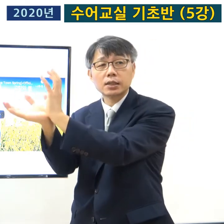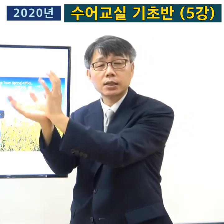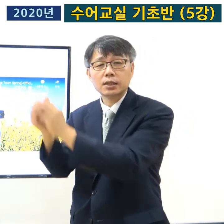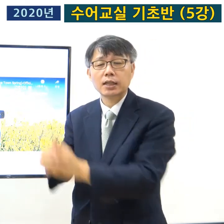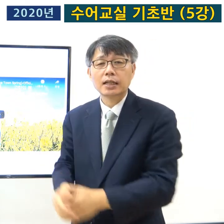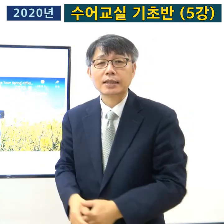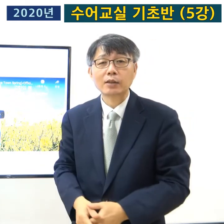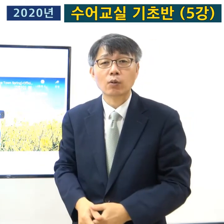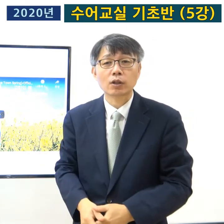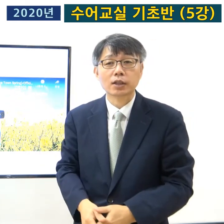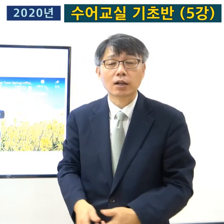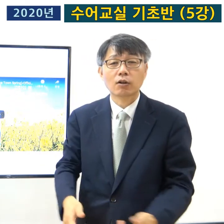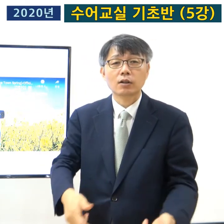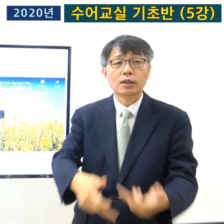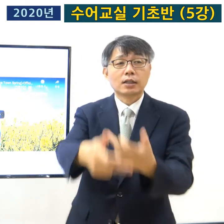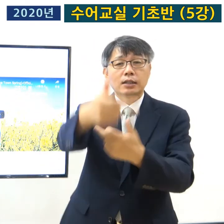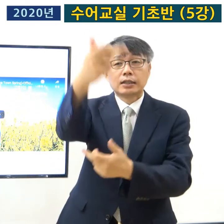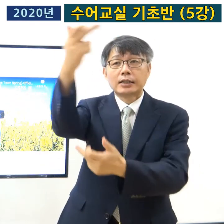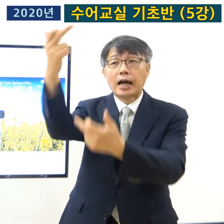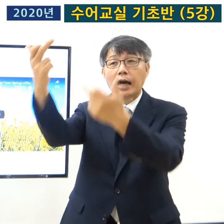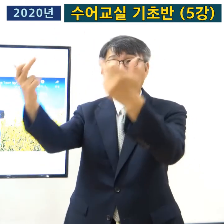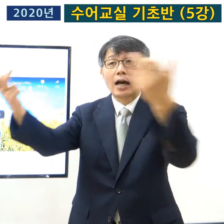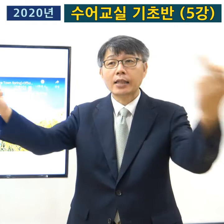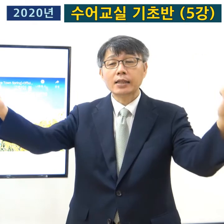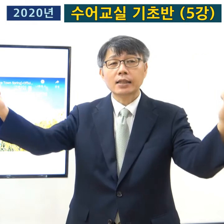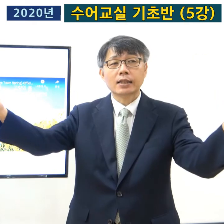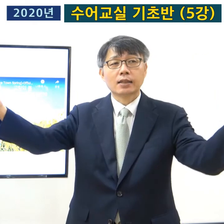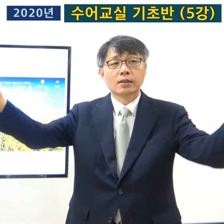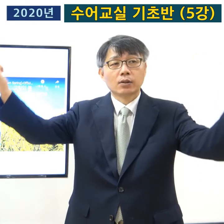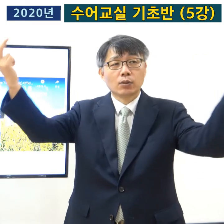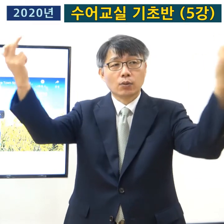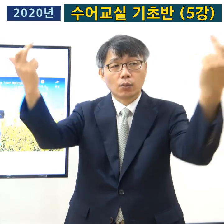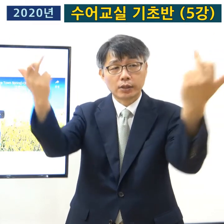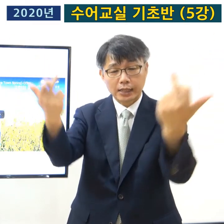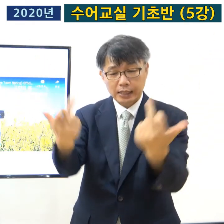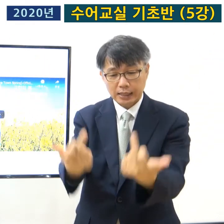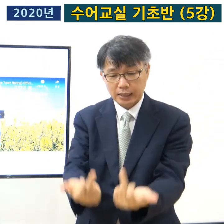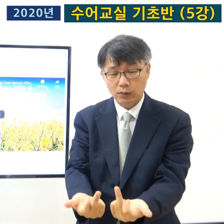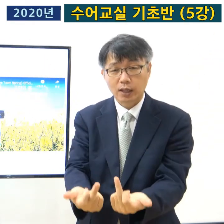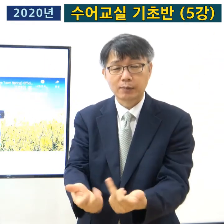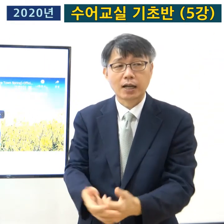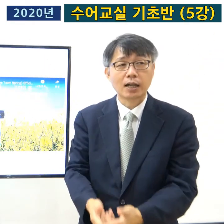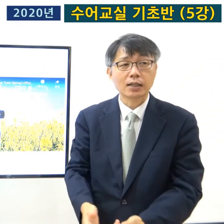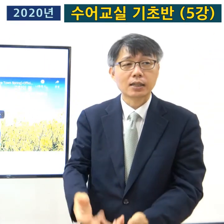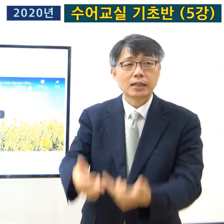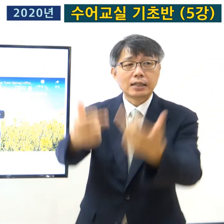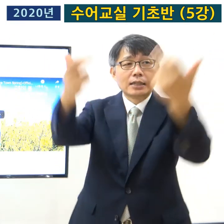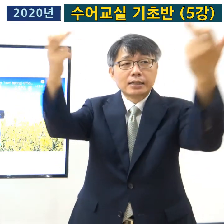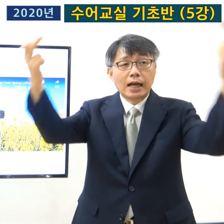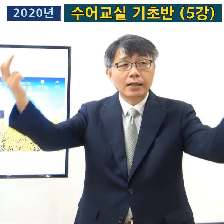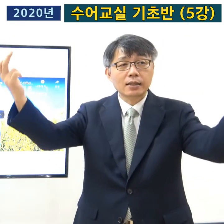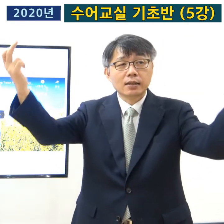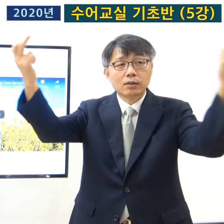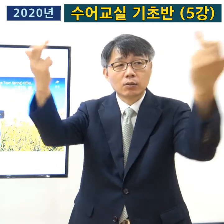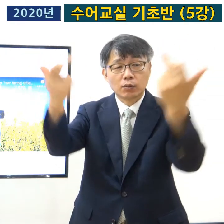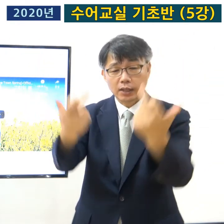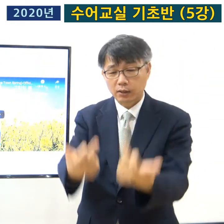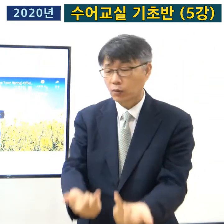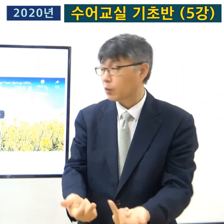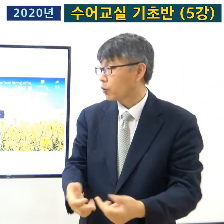피는 산골은 어떻게 하고 산 골짜기 이렇게 합니다. 산 골짜기 이렇게 표현해